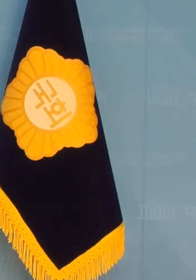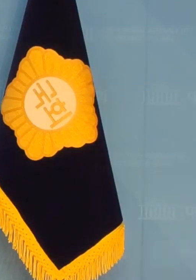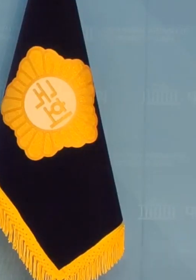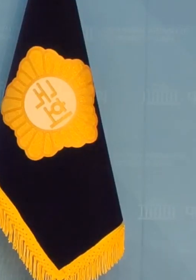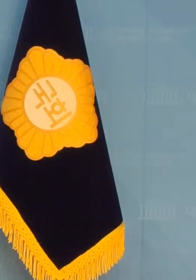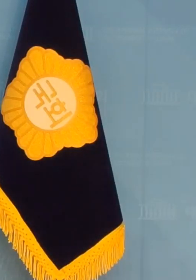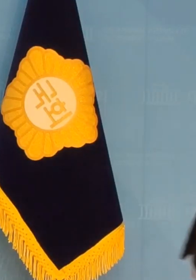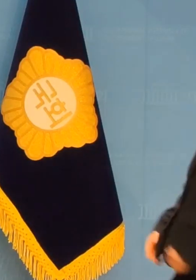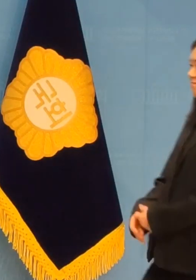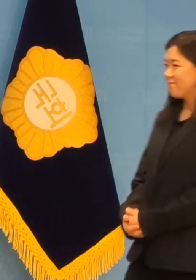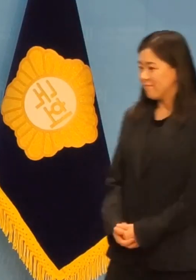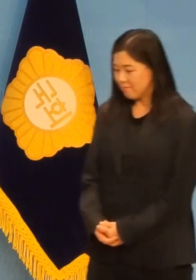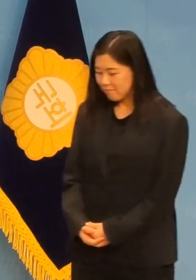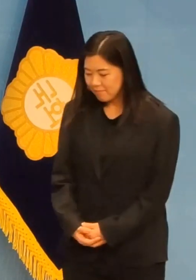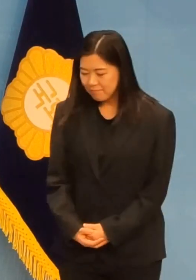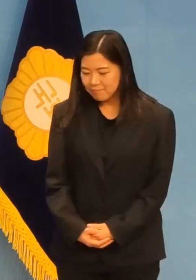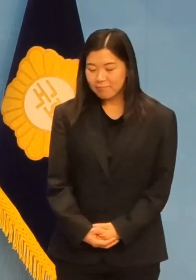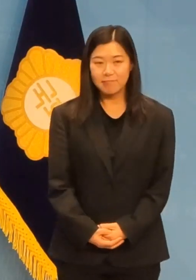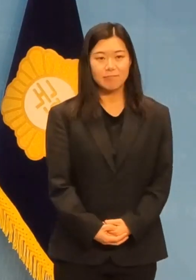안녕하세요.